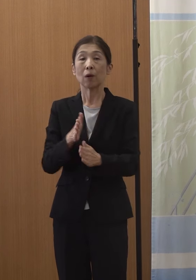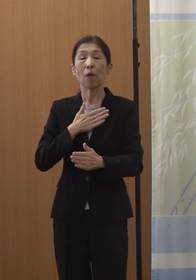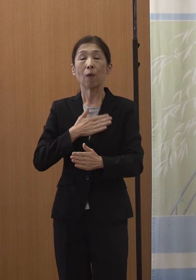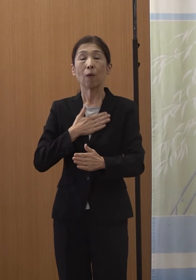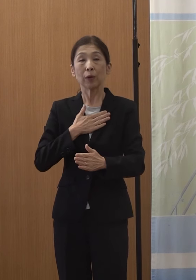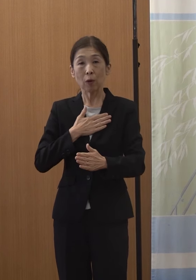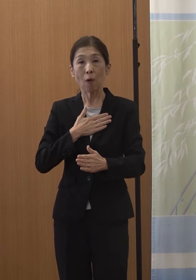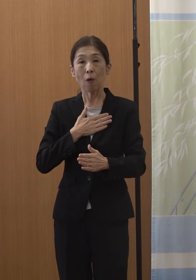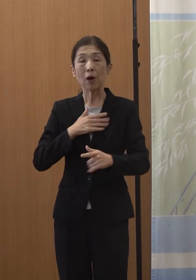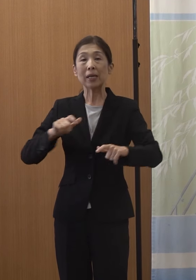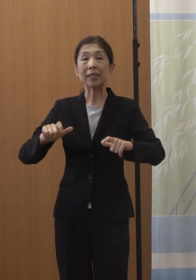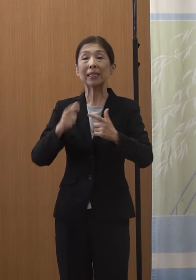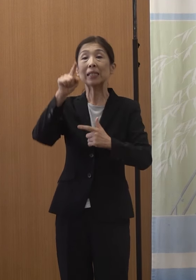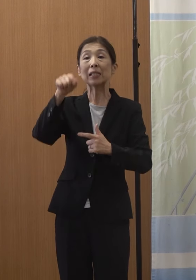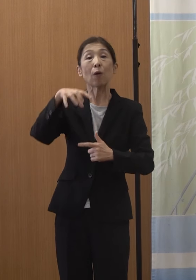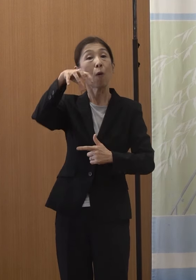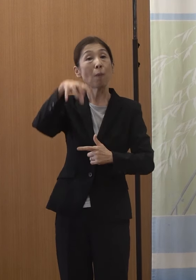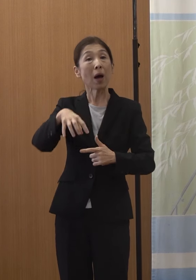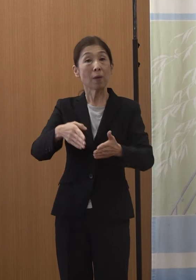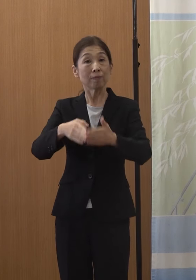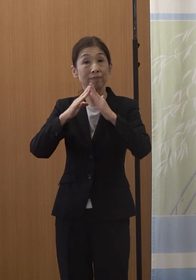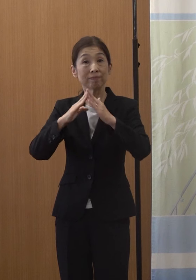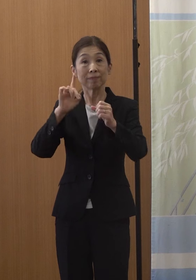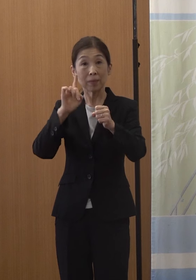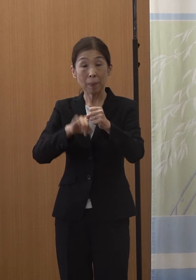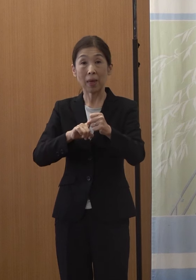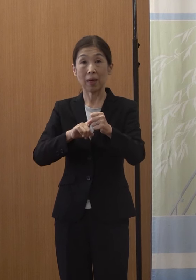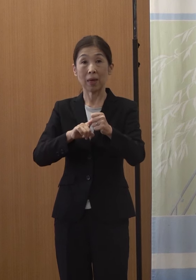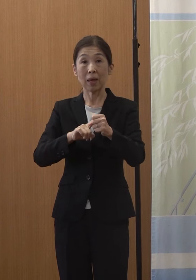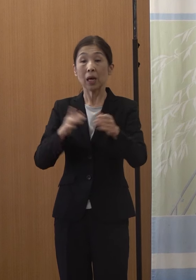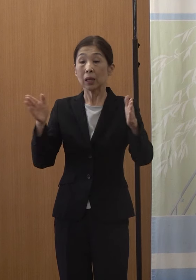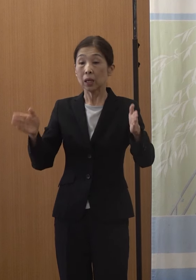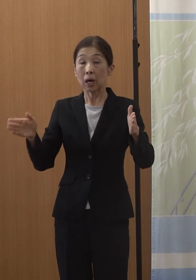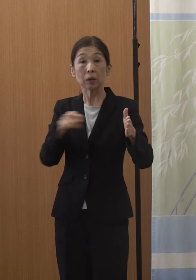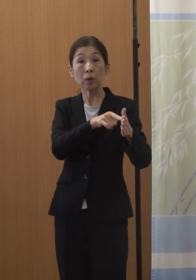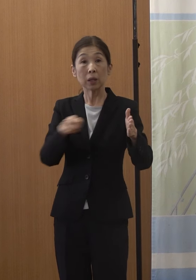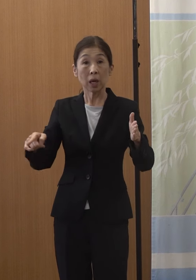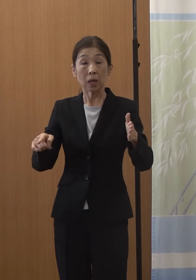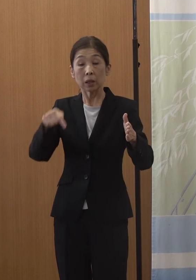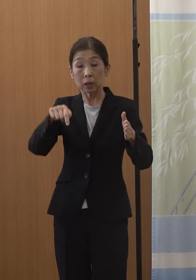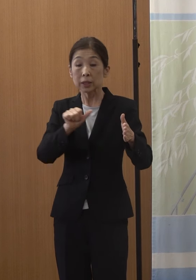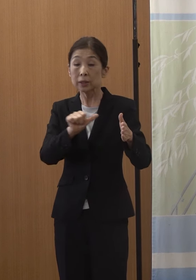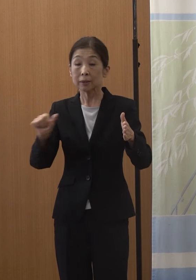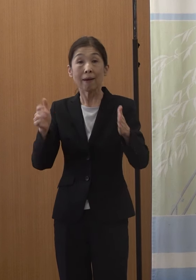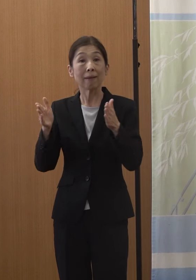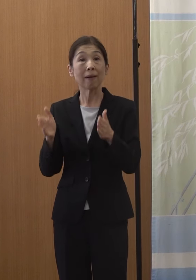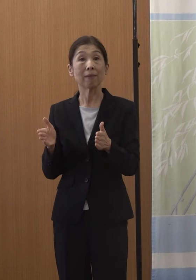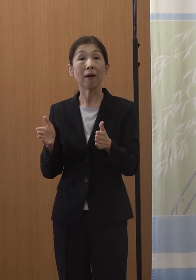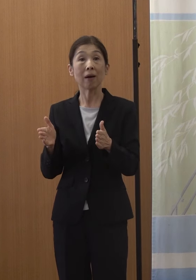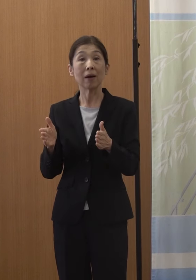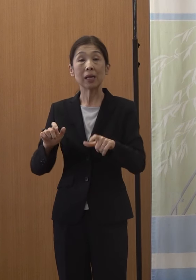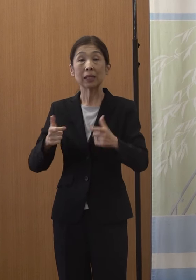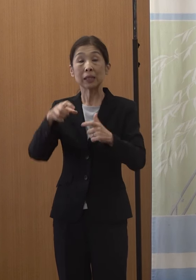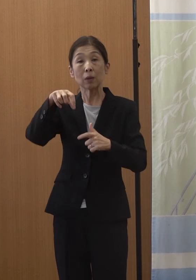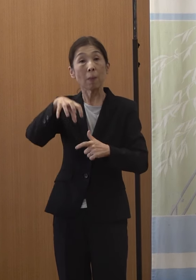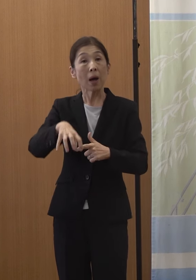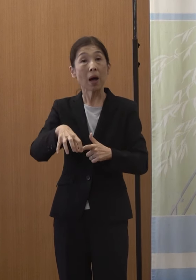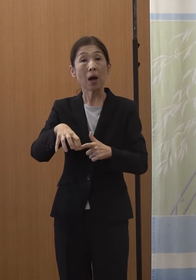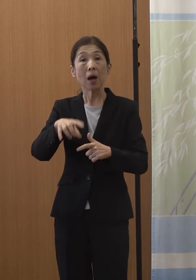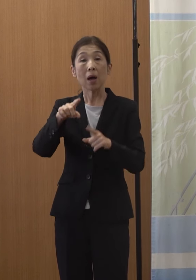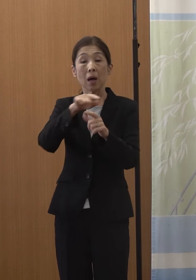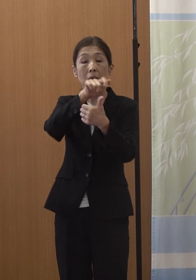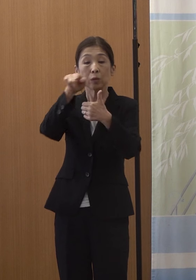を設置することに合わせまして、設置期間のうち5日間については、 木の場能登応援